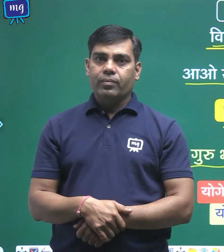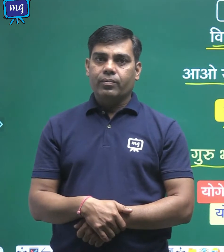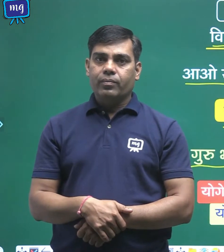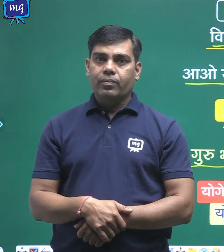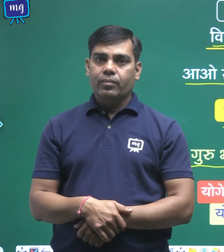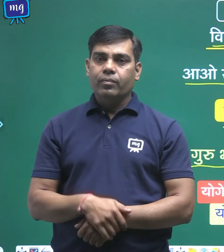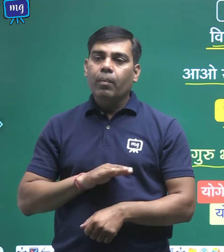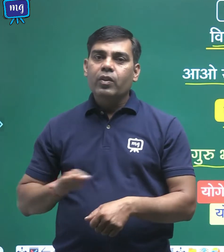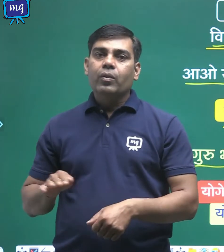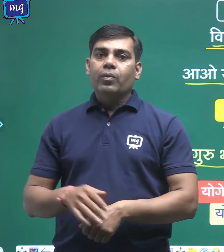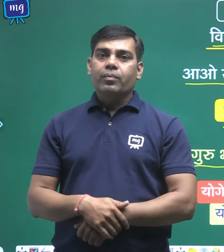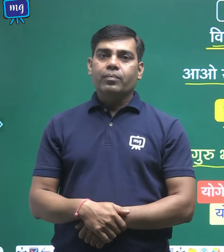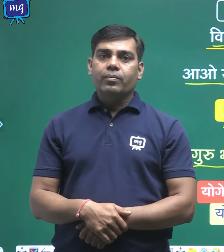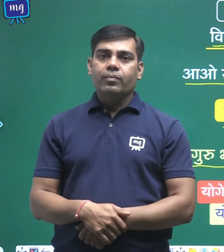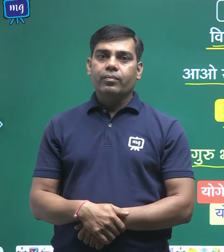बच्चों,